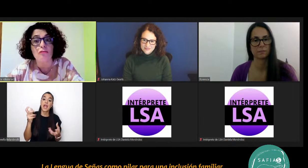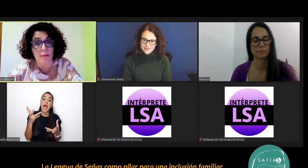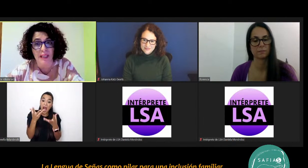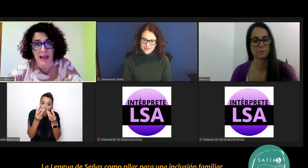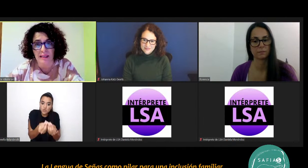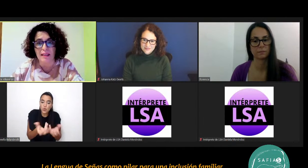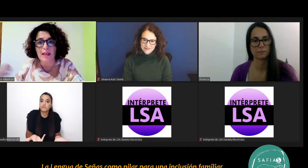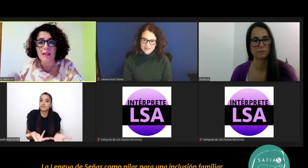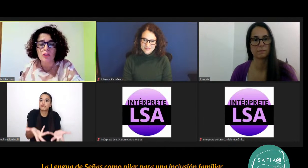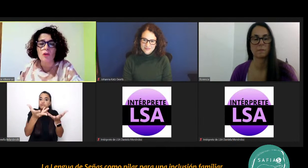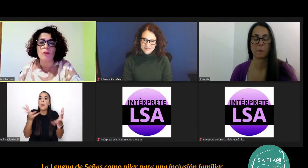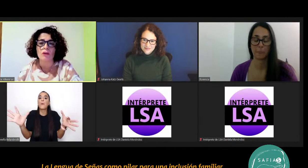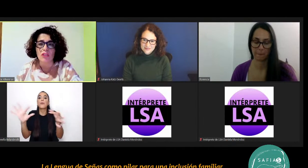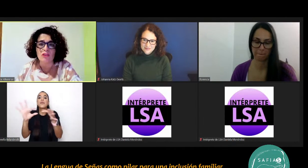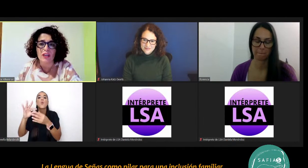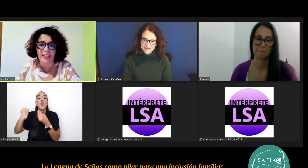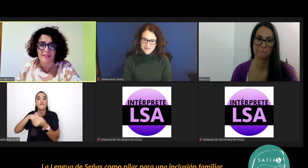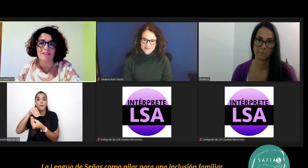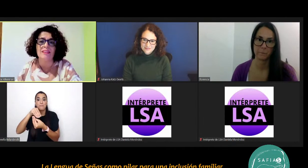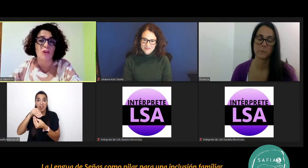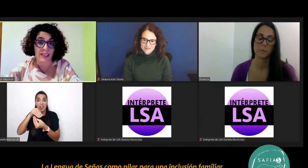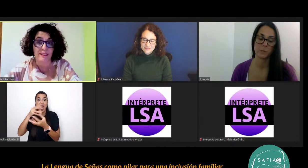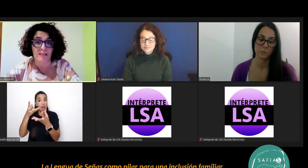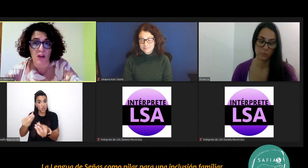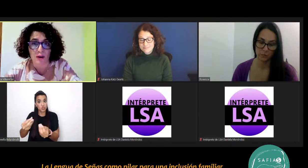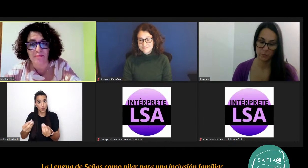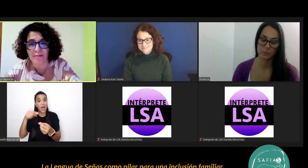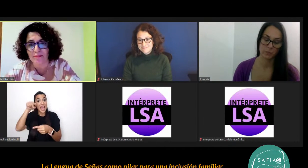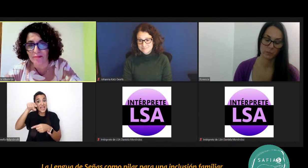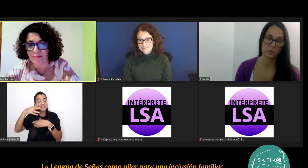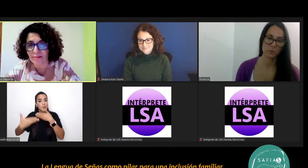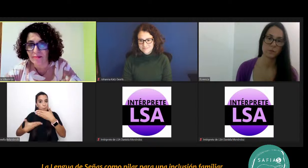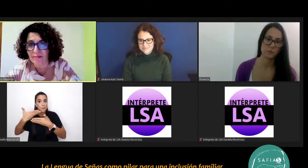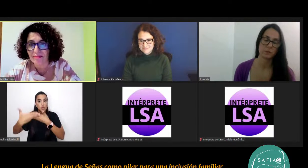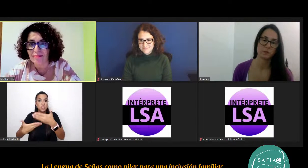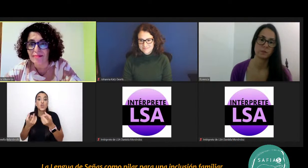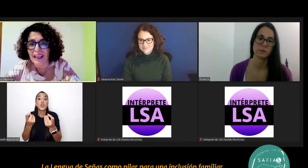vínculos familiares. Todo un proceso que necesita de orientación.